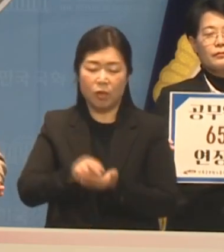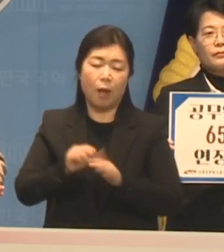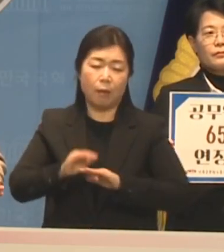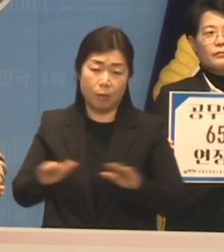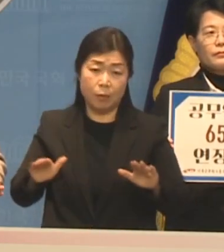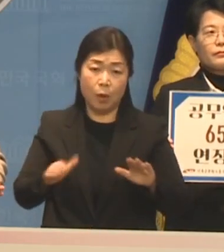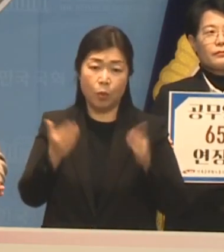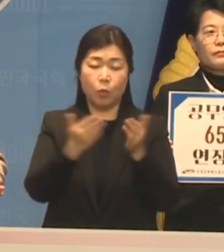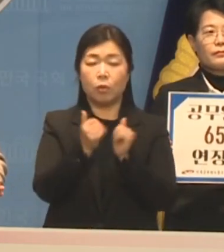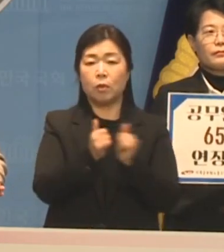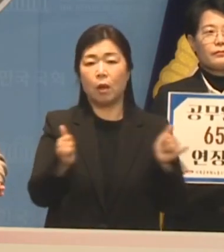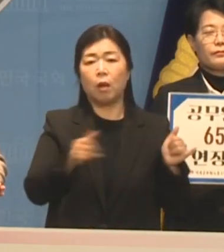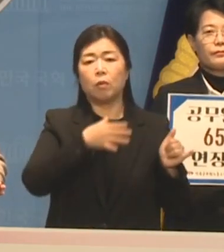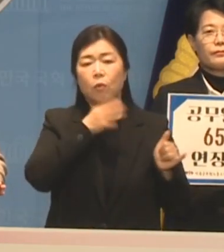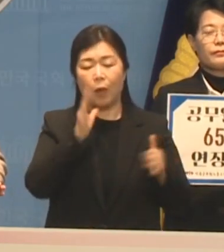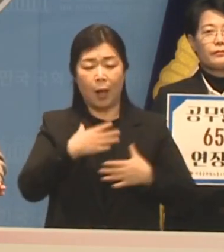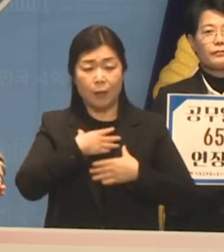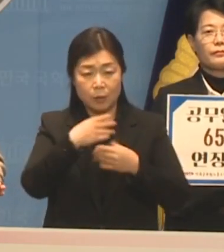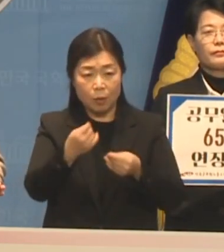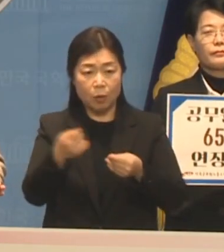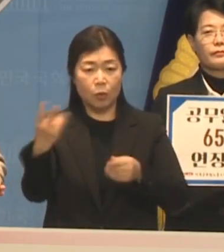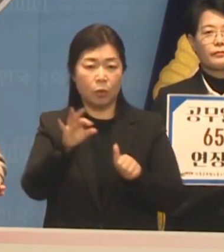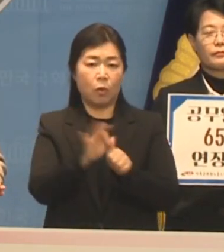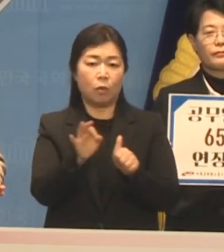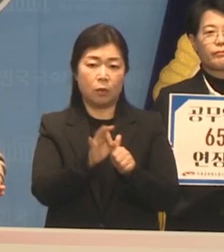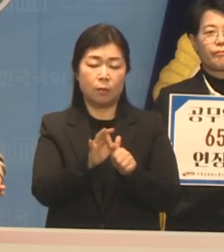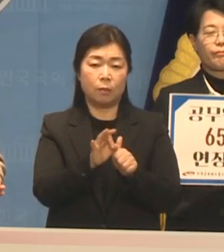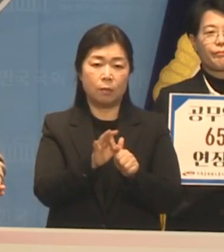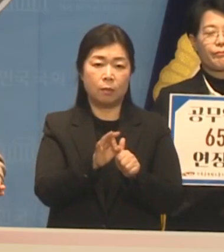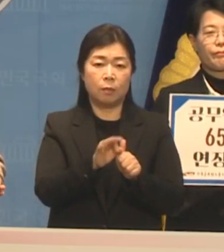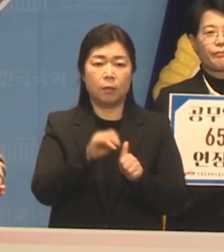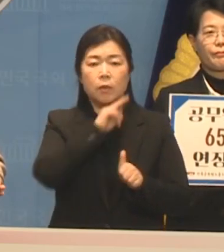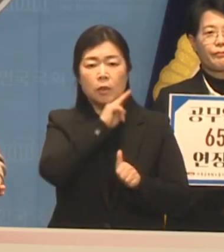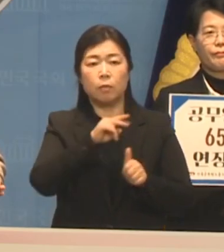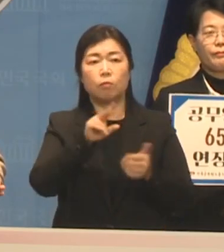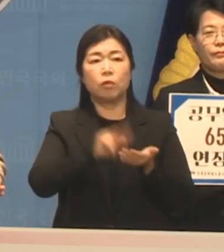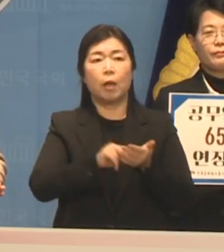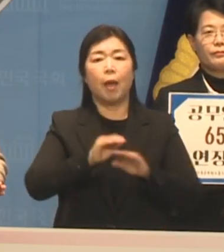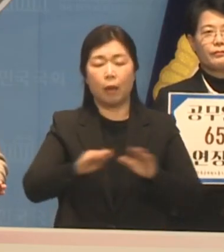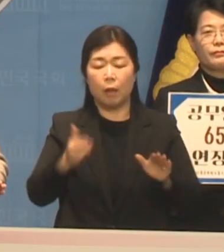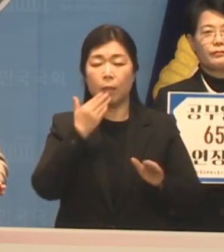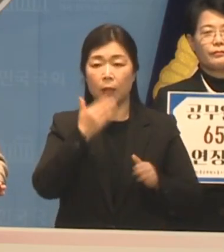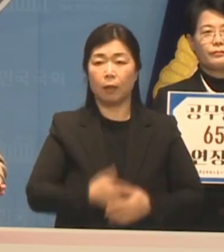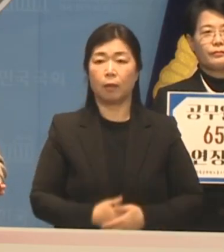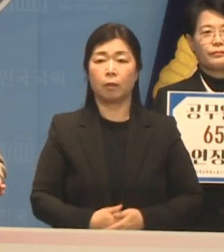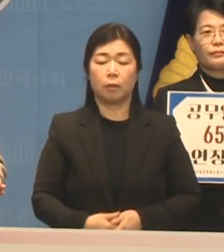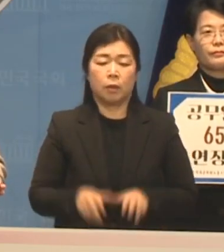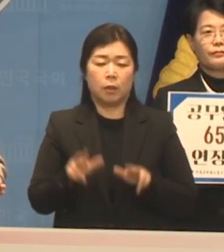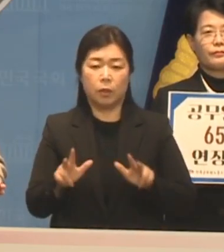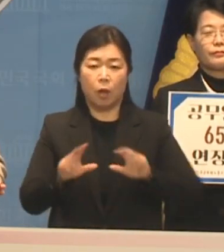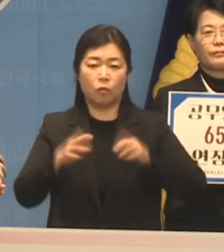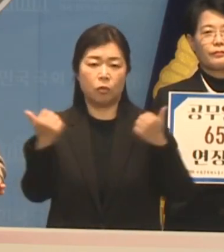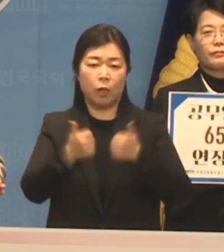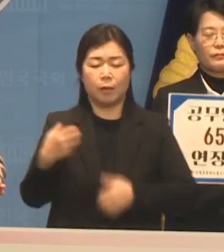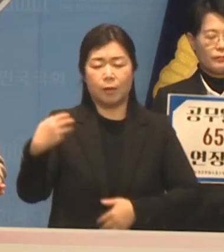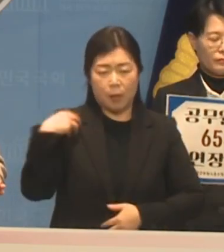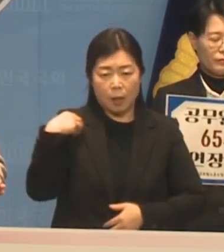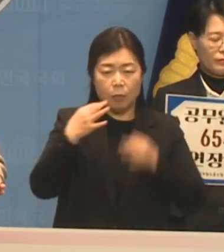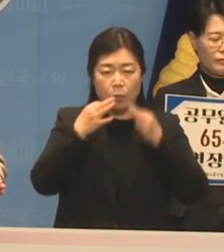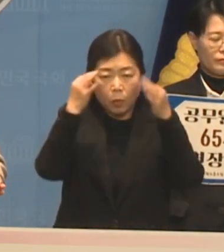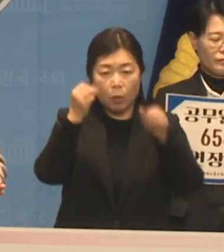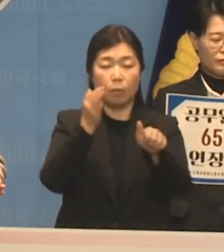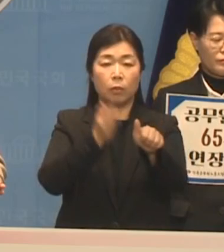노동자의 노후 안정과 연금 불신 해소에 이바지할 것이다. 이제 국회가 그 책임을 다해야